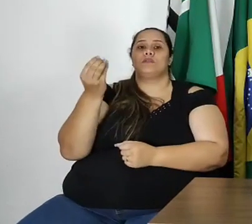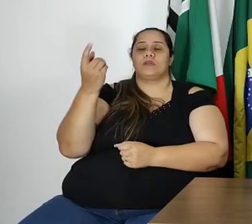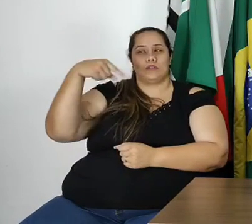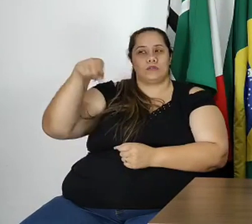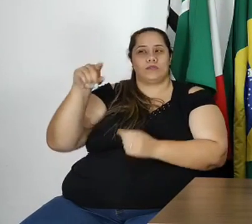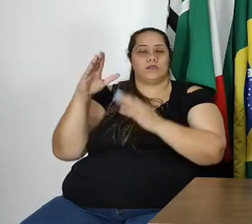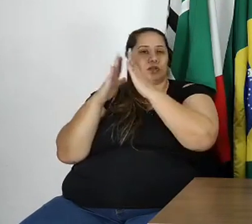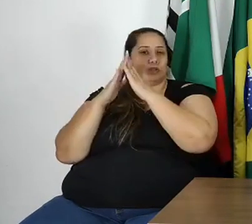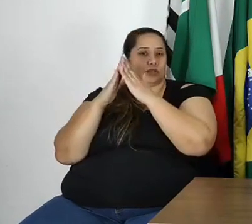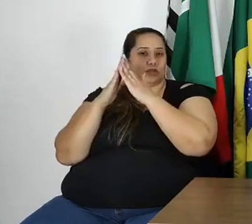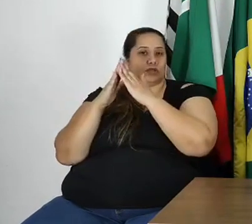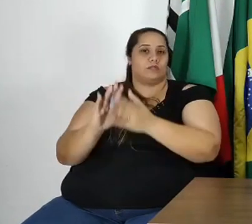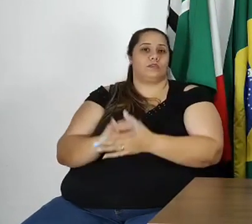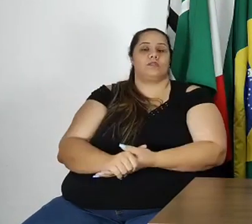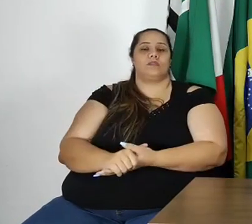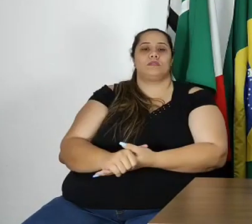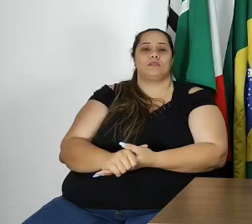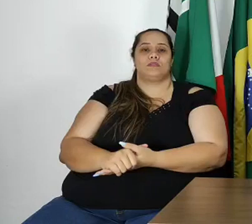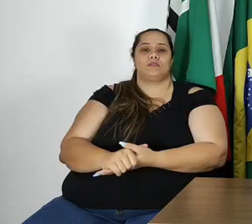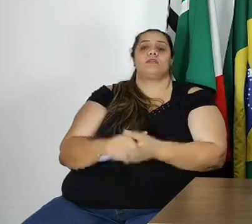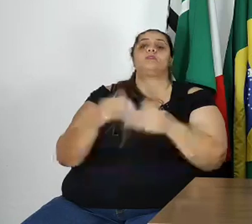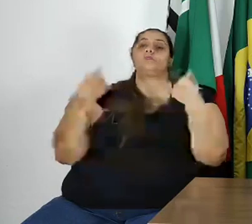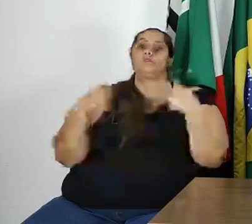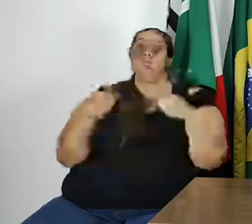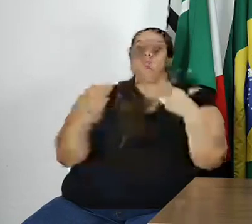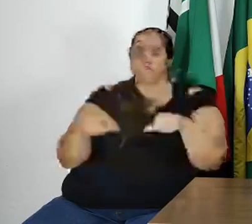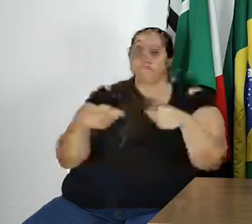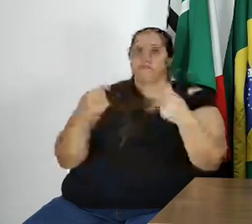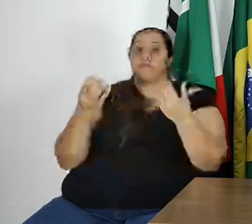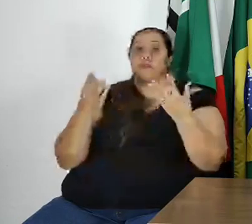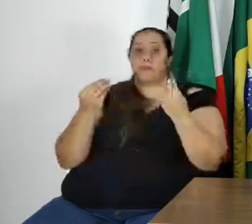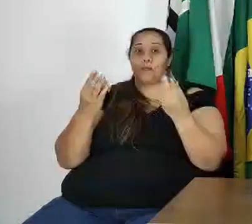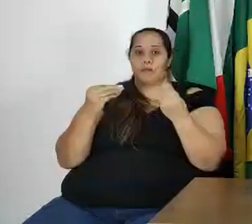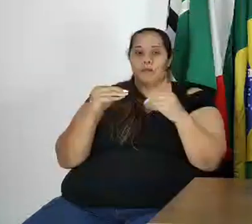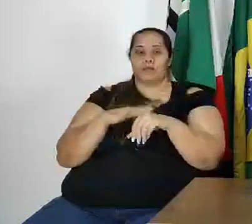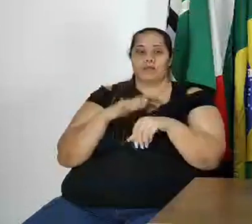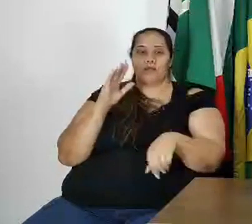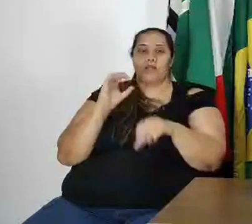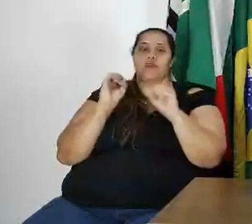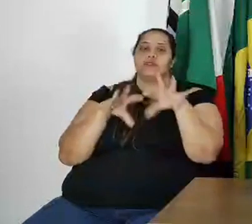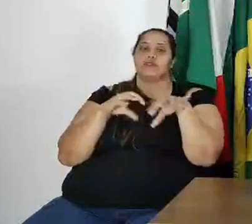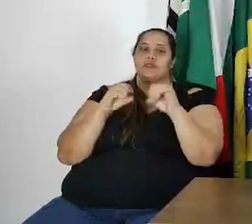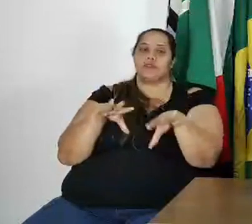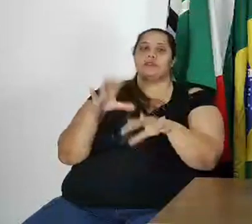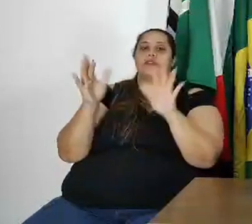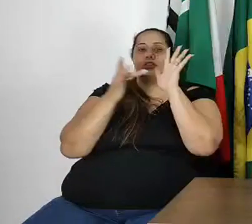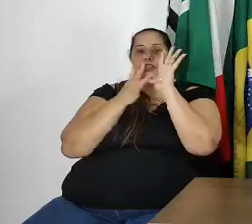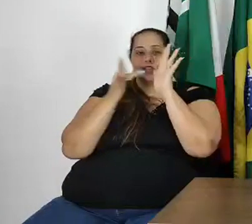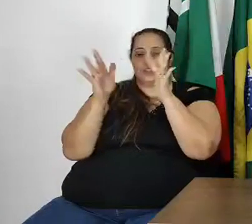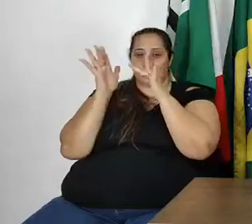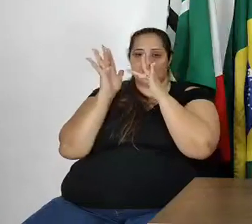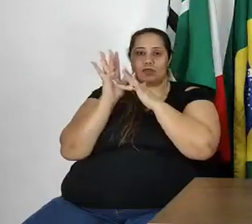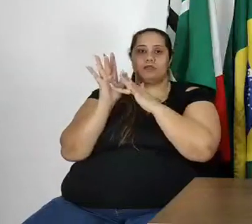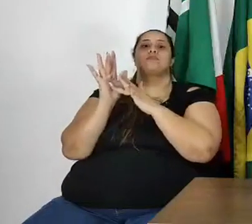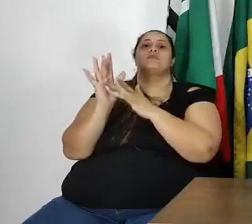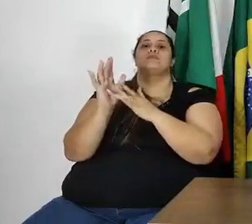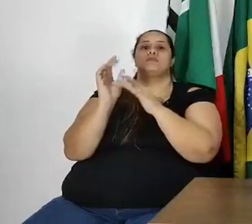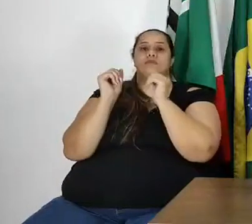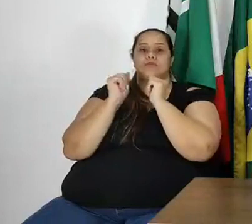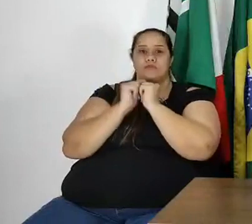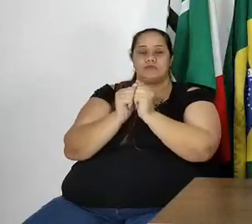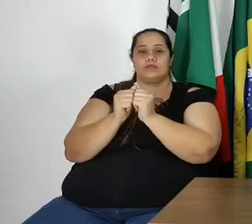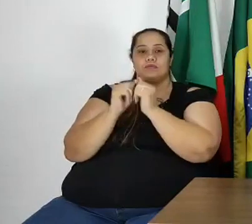e precisamos mais ainda ensinar verdadeiramente Cristo dentro das nossas casas. Aqui